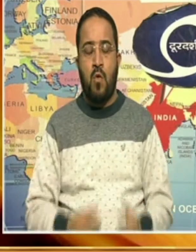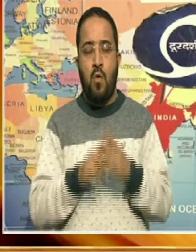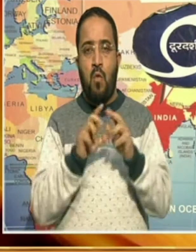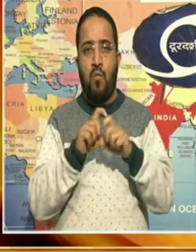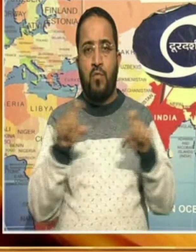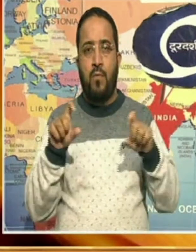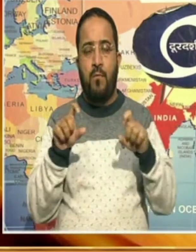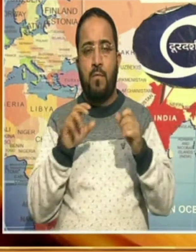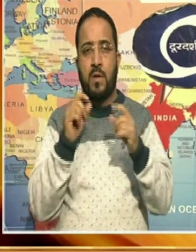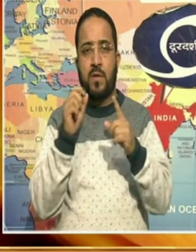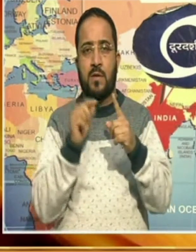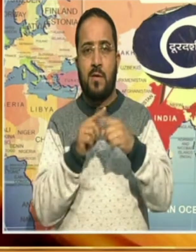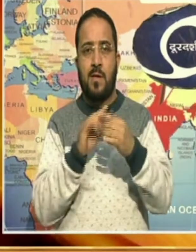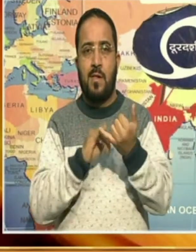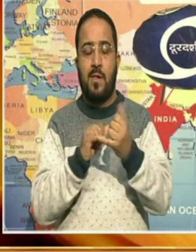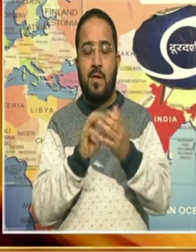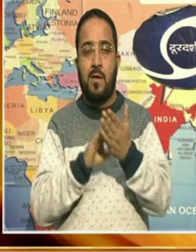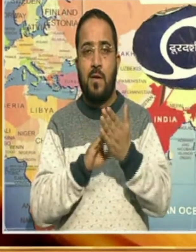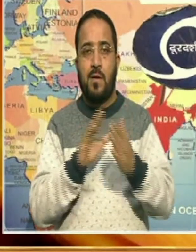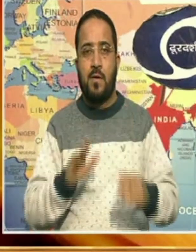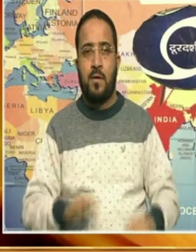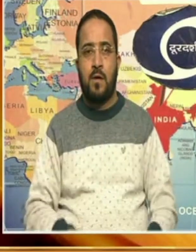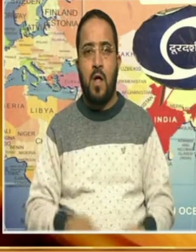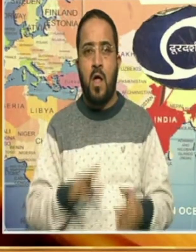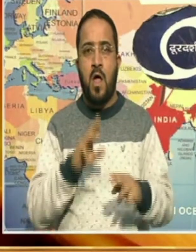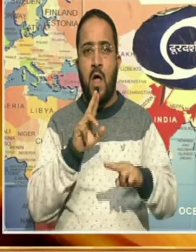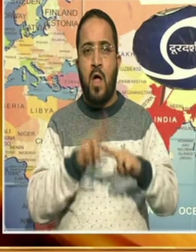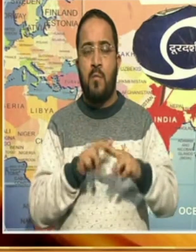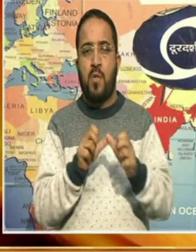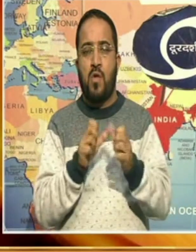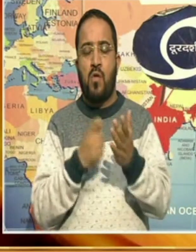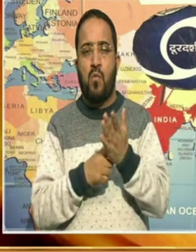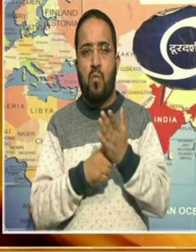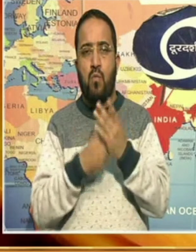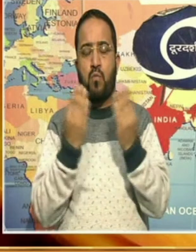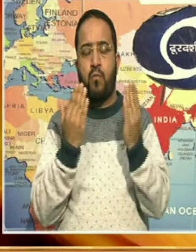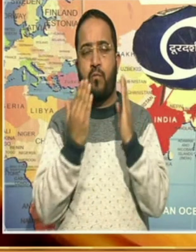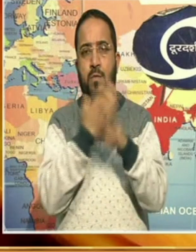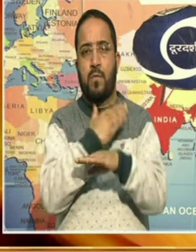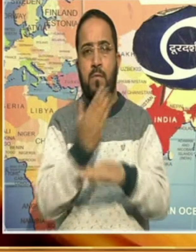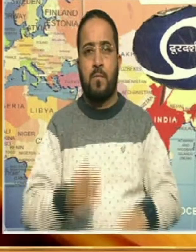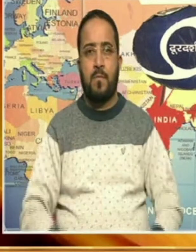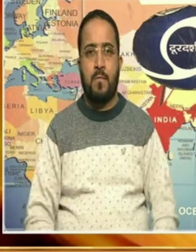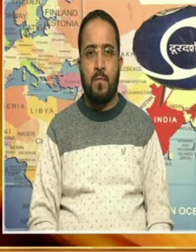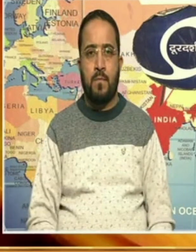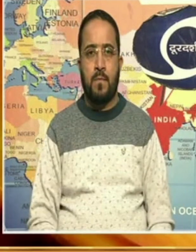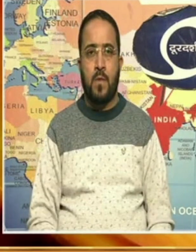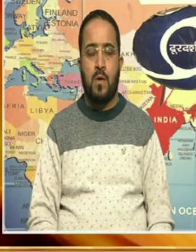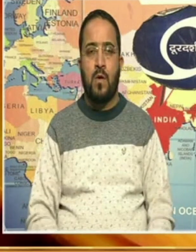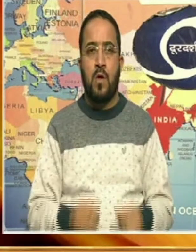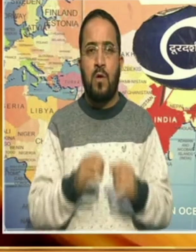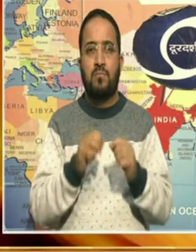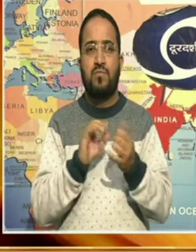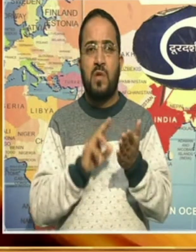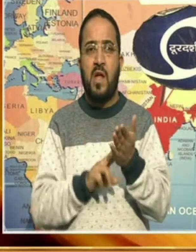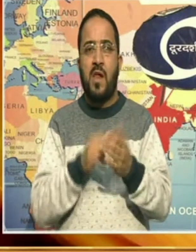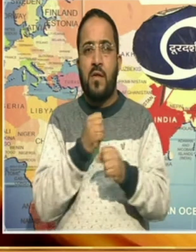بنانے کے لئے معروف ماہری تعلیم اور سماجی کارکن